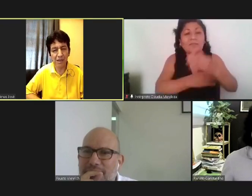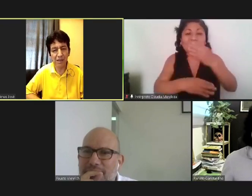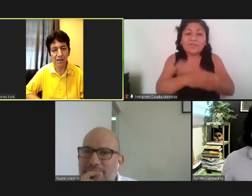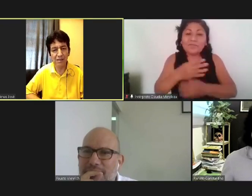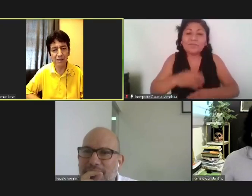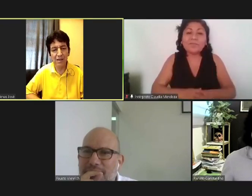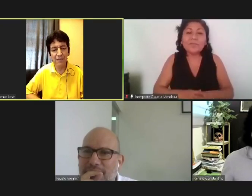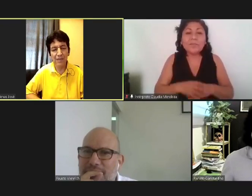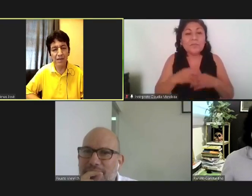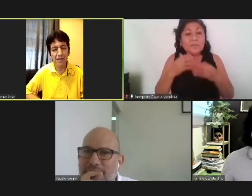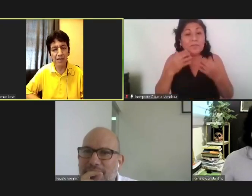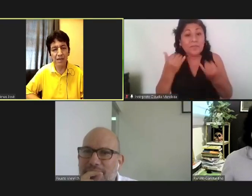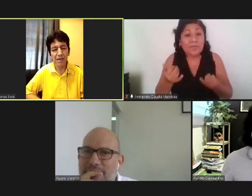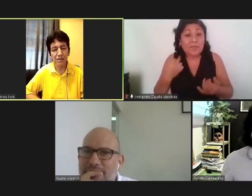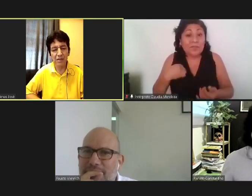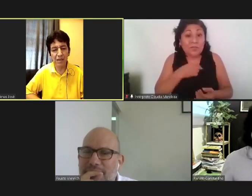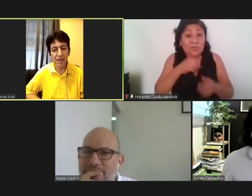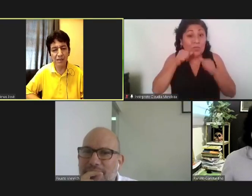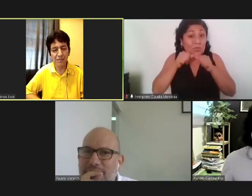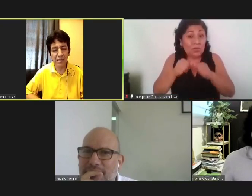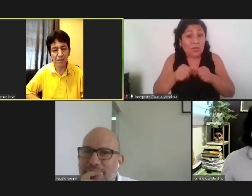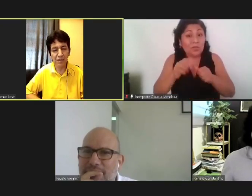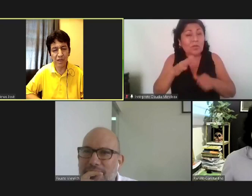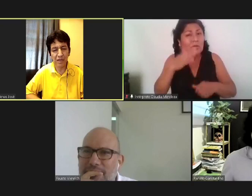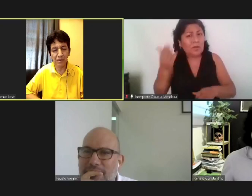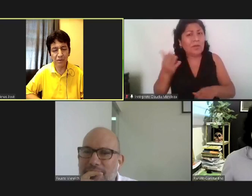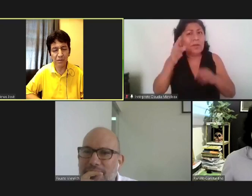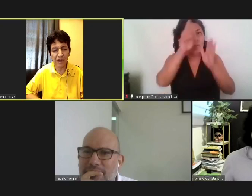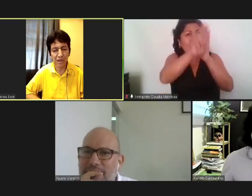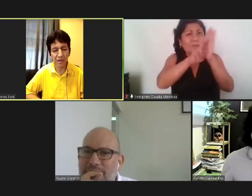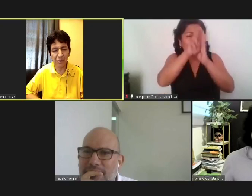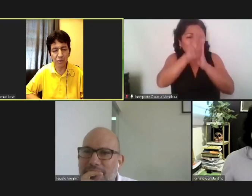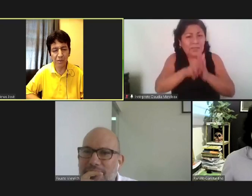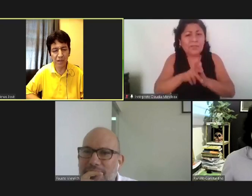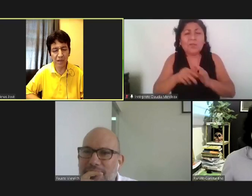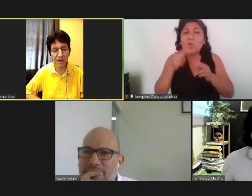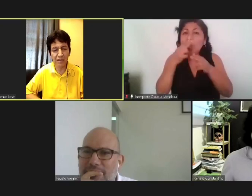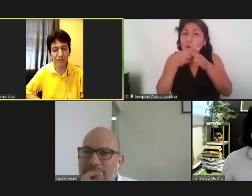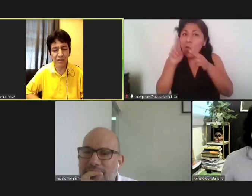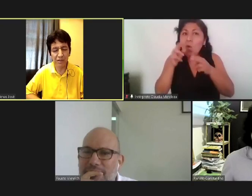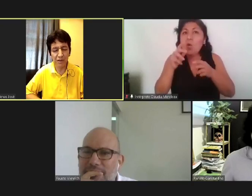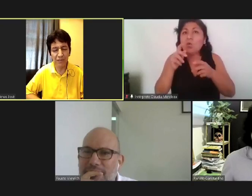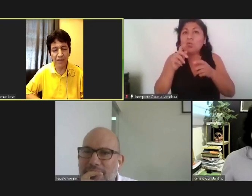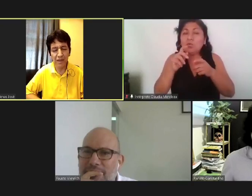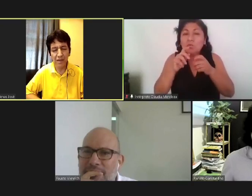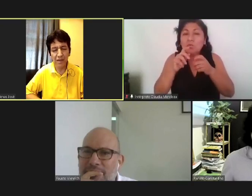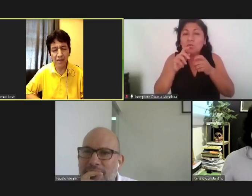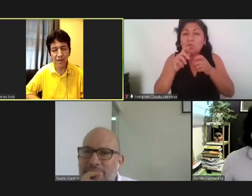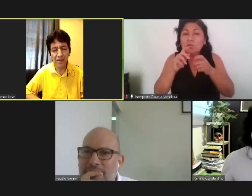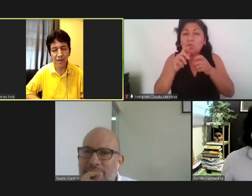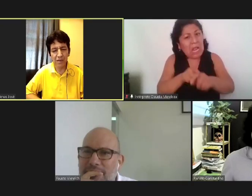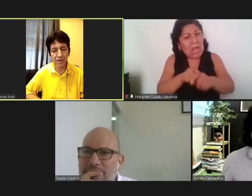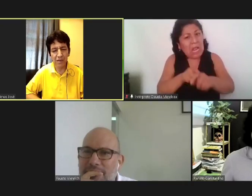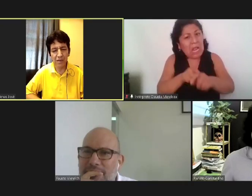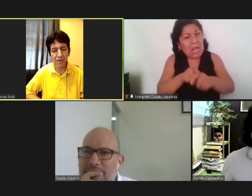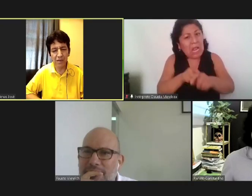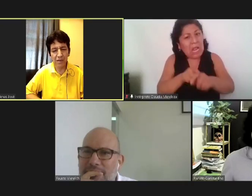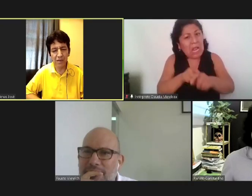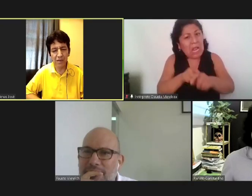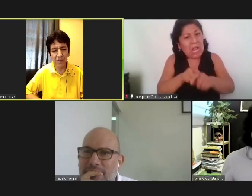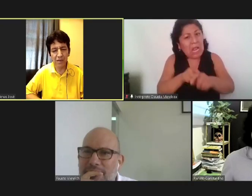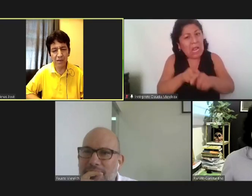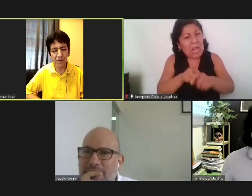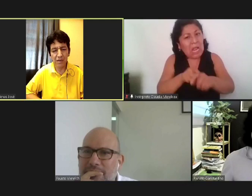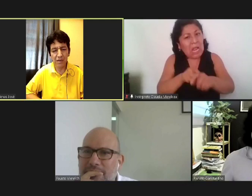de varias nacionalidades, largometraje, cortometraje, documentales, de ficción. Hay una cartelera muy, muy,